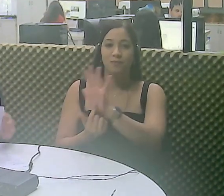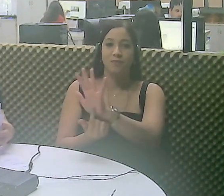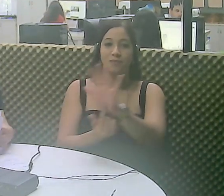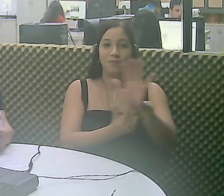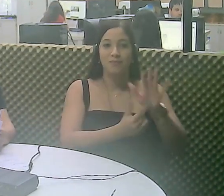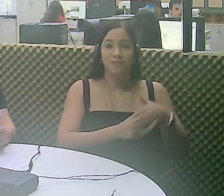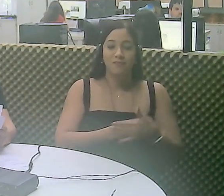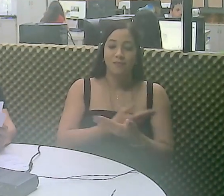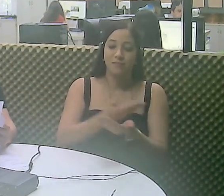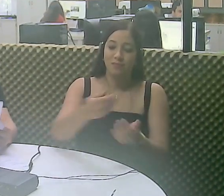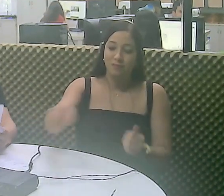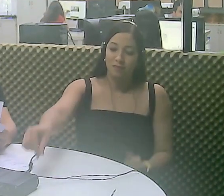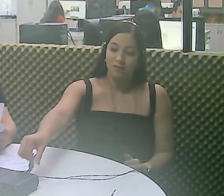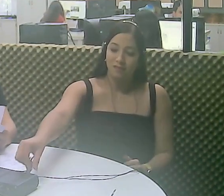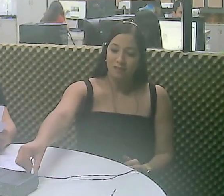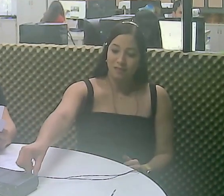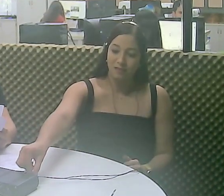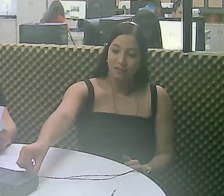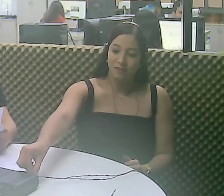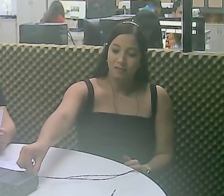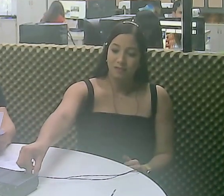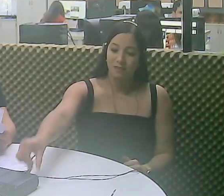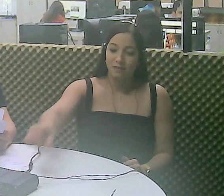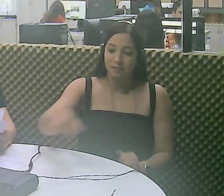Uberlândia no ar pra você.